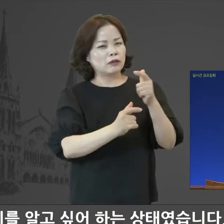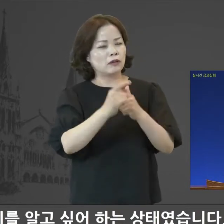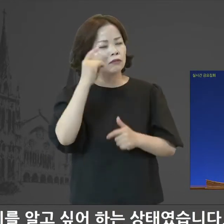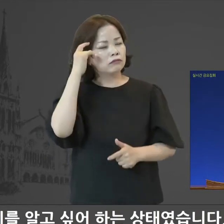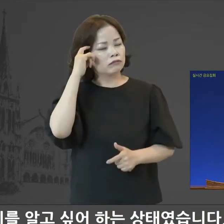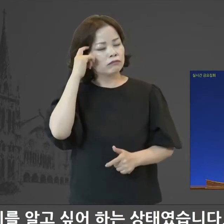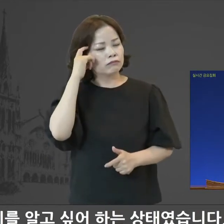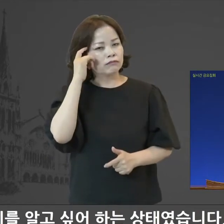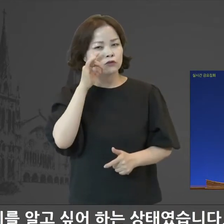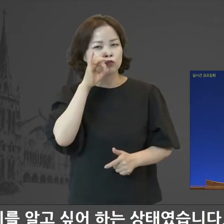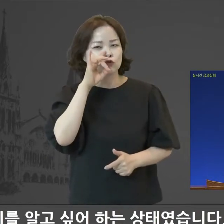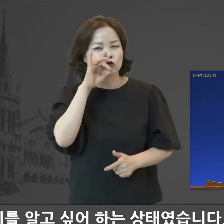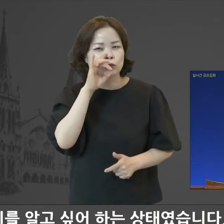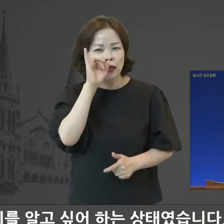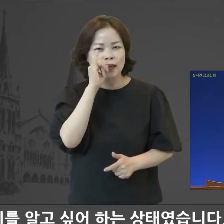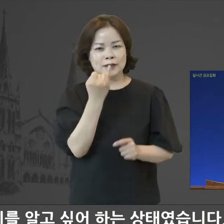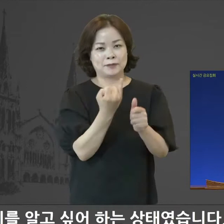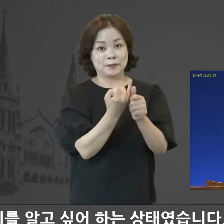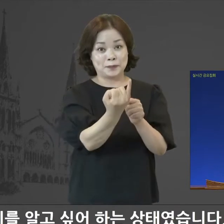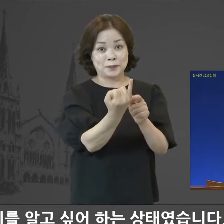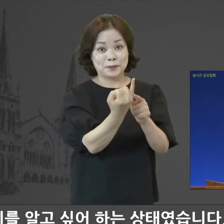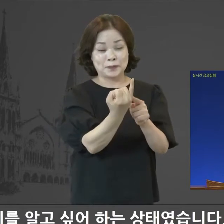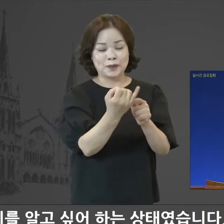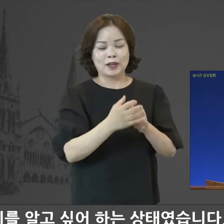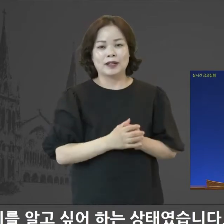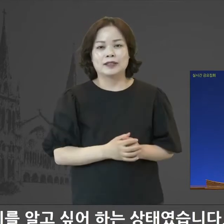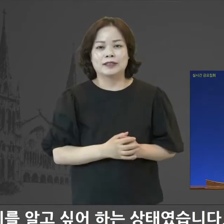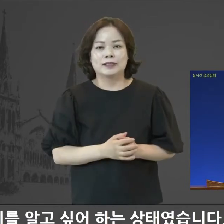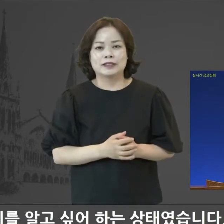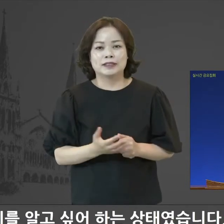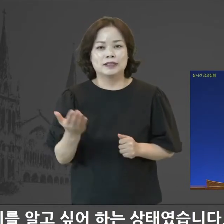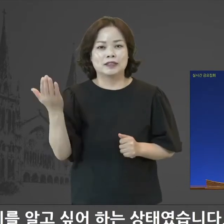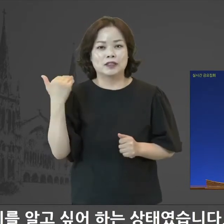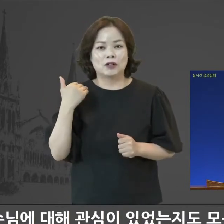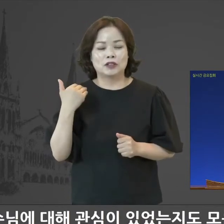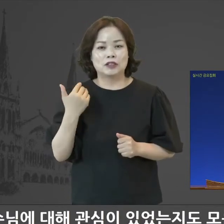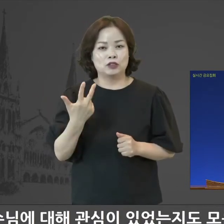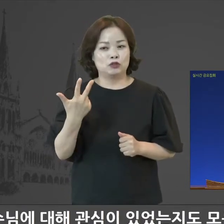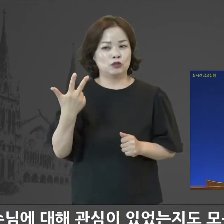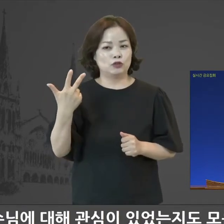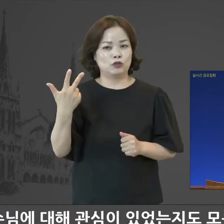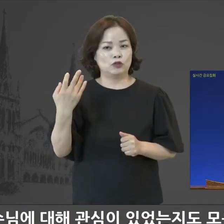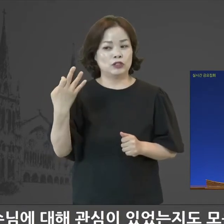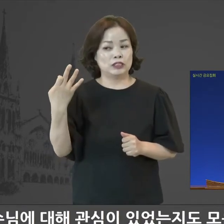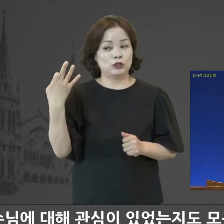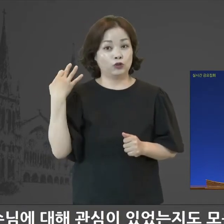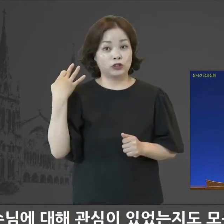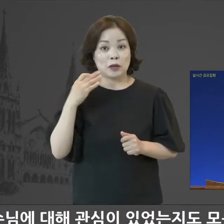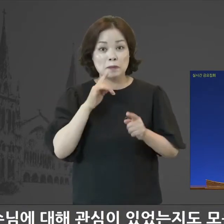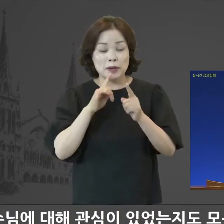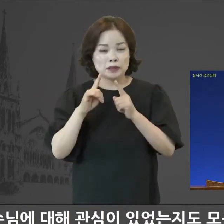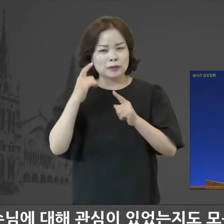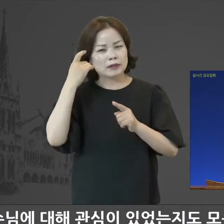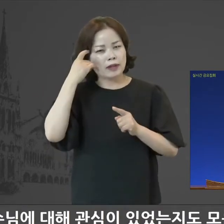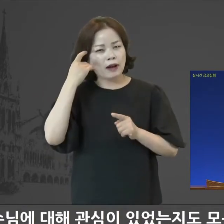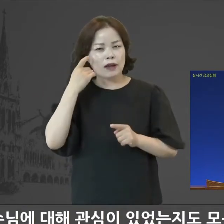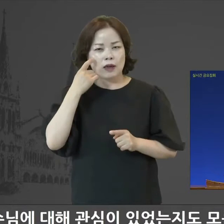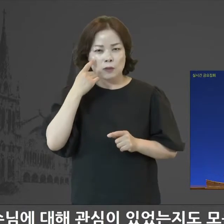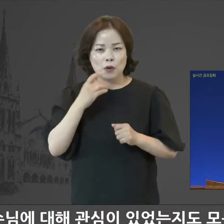있었다. 어쨌든 요 전 이야기, 두 주 전 말씀을 우리가 다시 한번